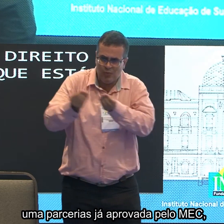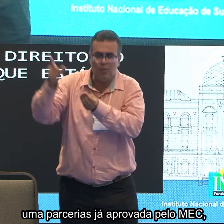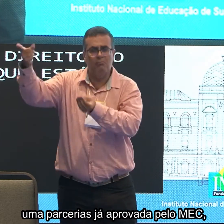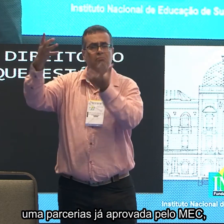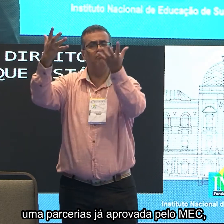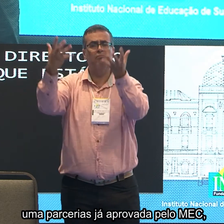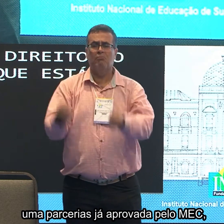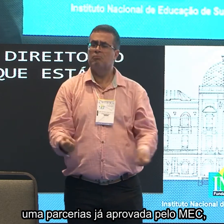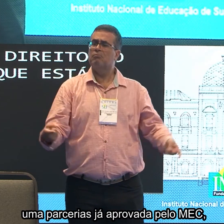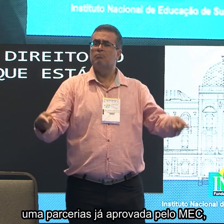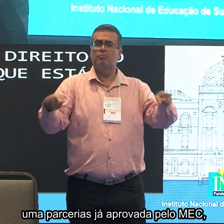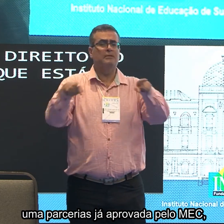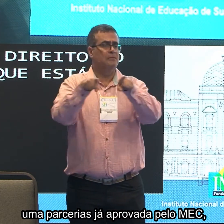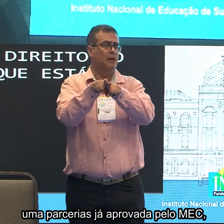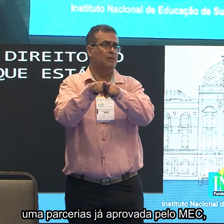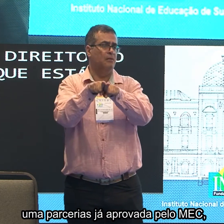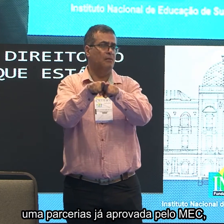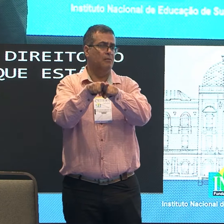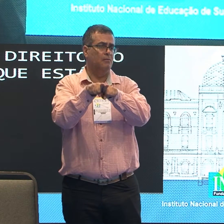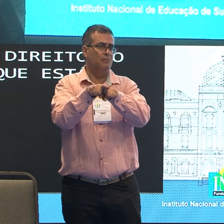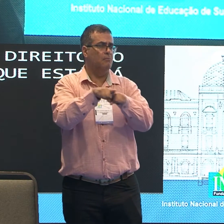já aprovada pelo MEC,